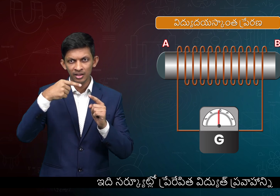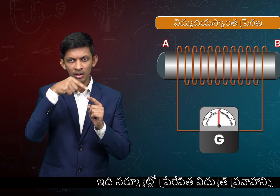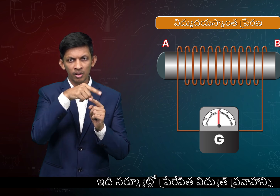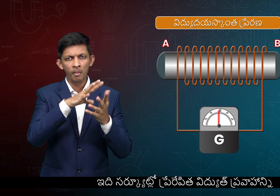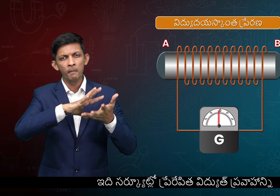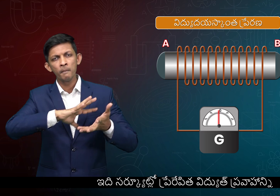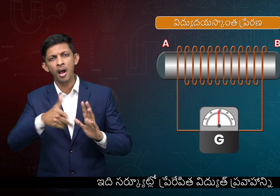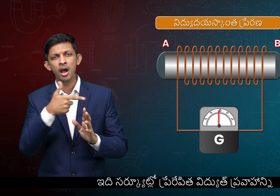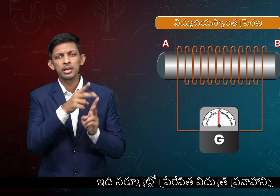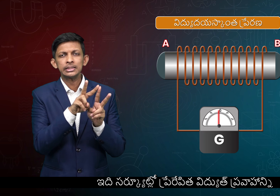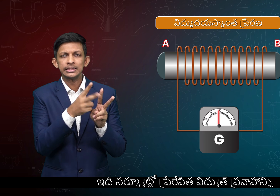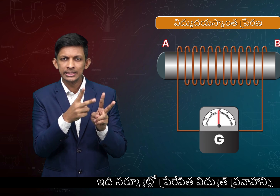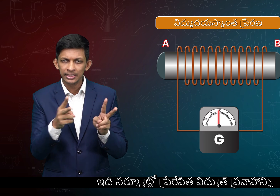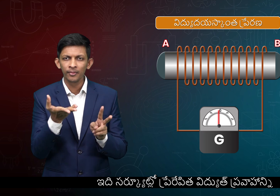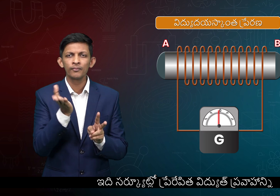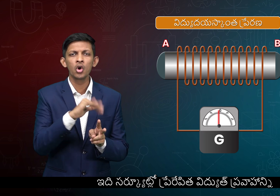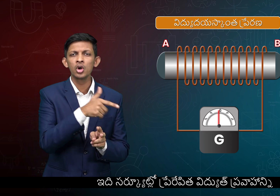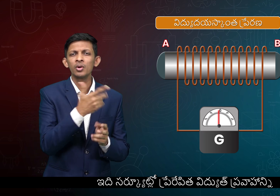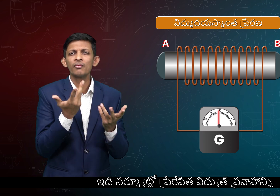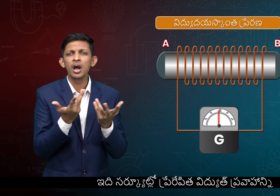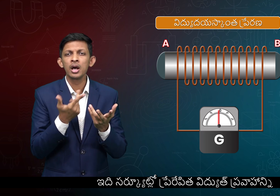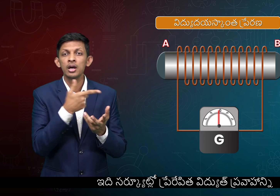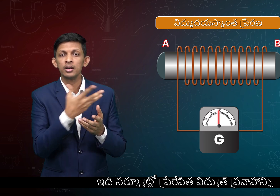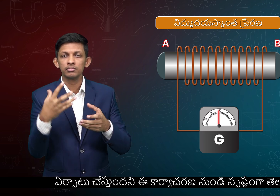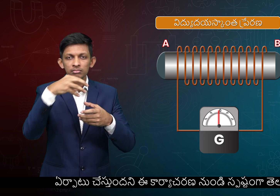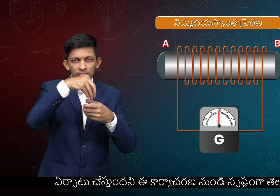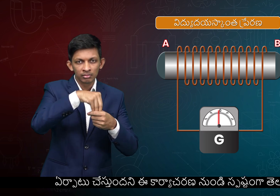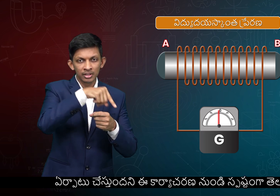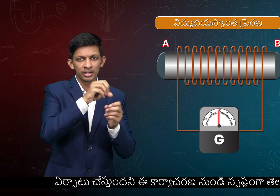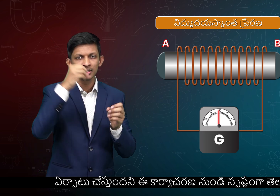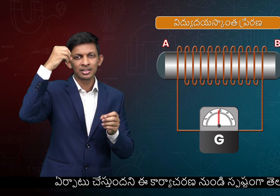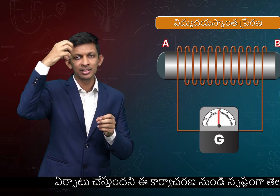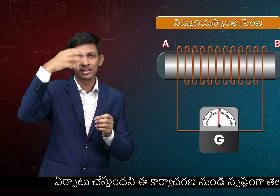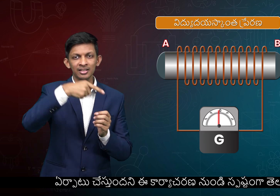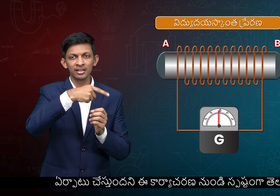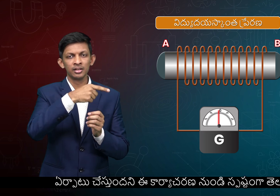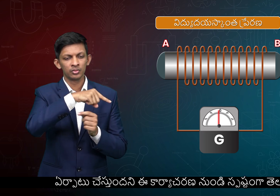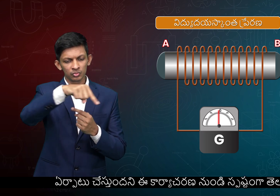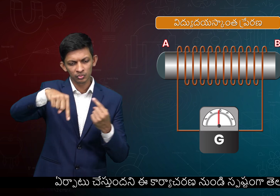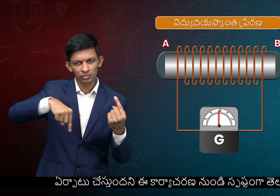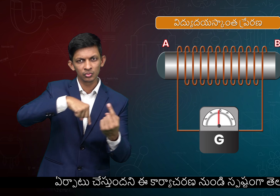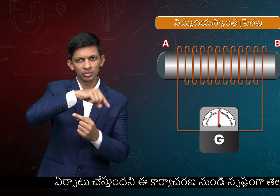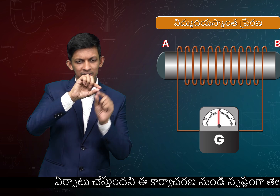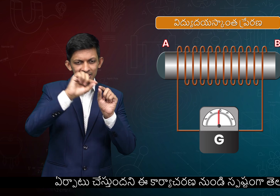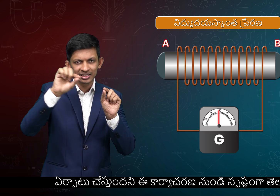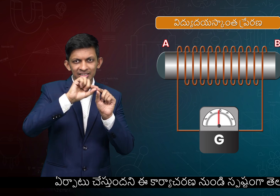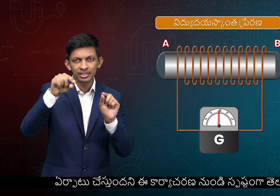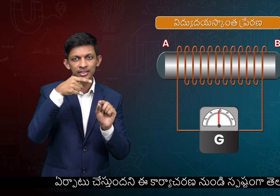ఇది సర్క్యూట్లో ప్రేరేపిత విద్యుత్ ప్రవాహాన్ని ఏర్పాటు చేస్తుందని ఈ కార్యాచరణ నుండి స్పష్టంగా